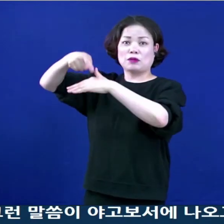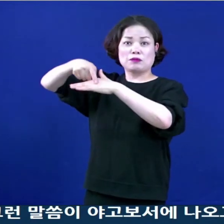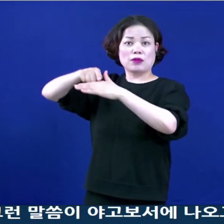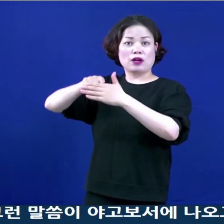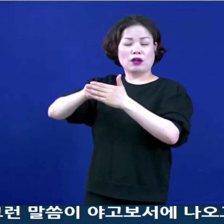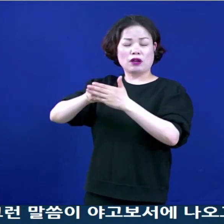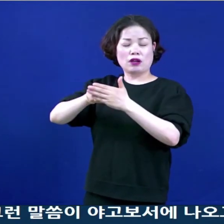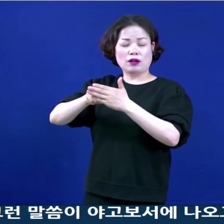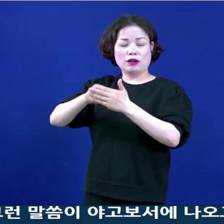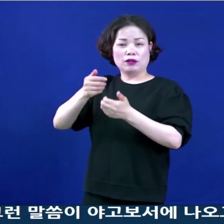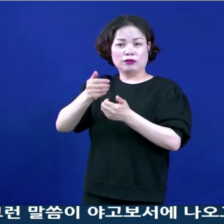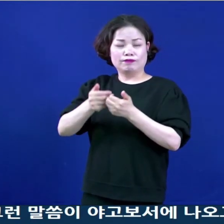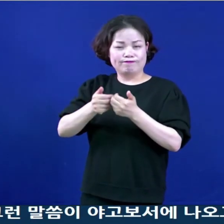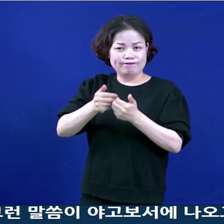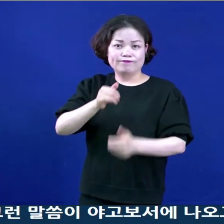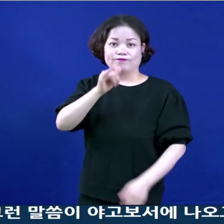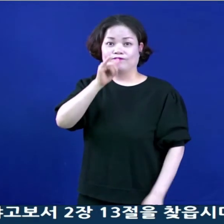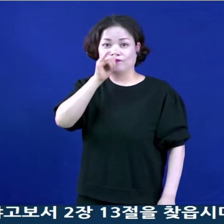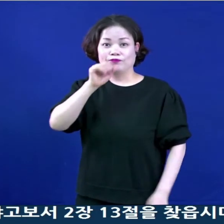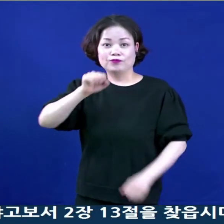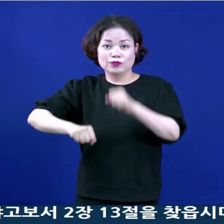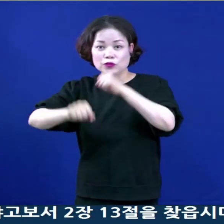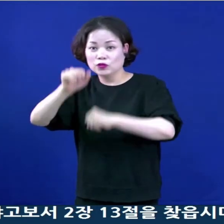마음이 움직이시는 장면입니다.